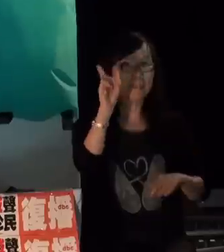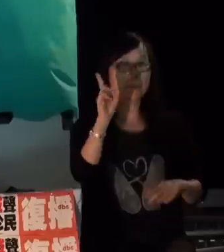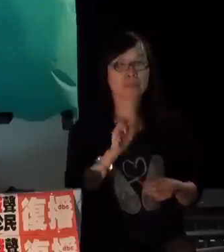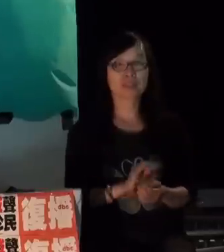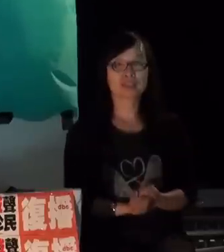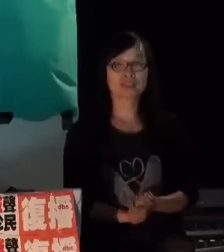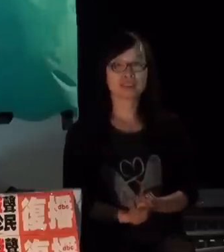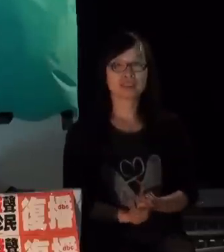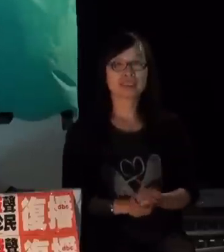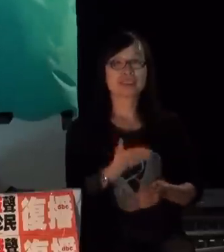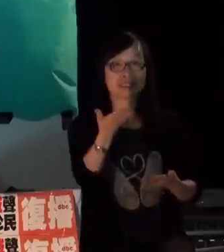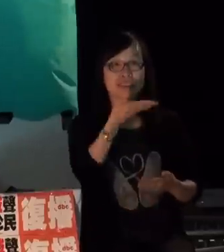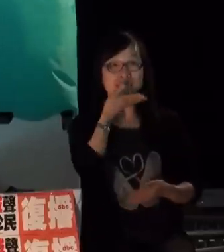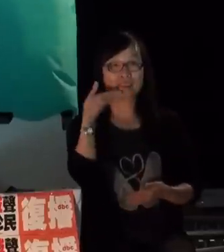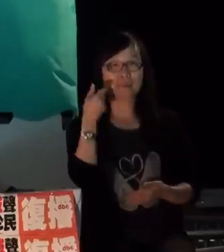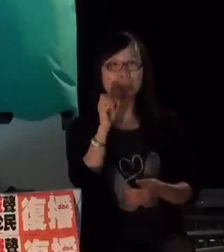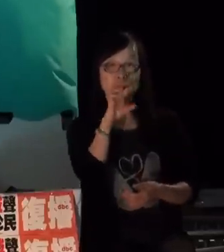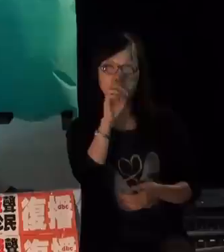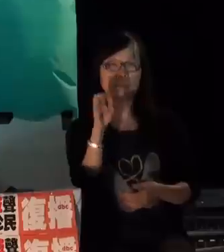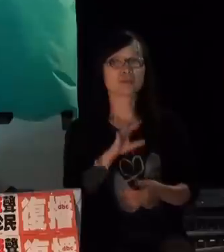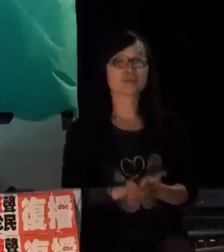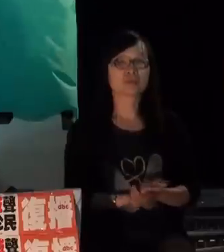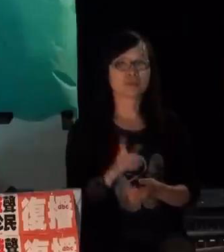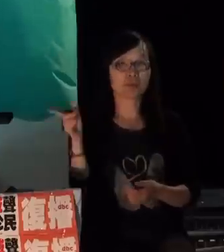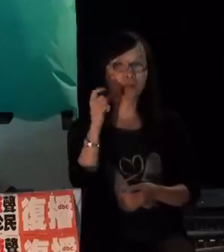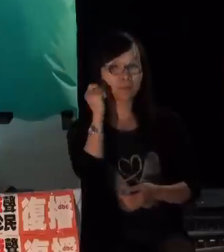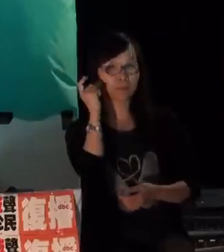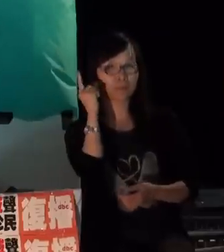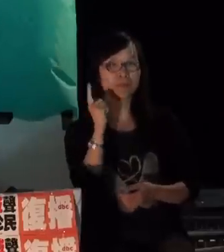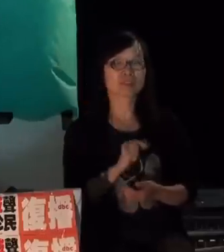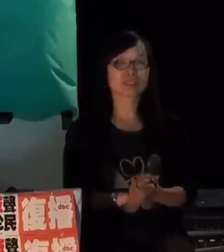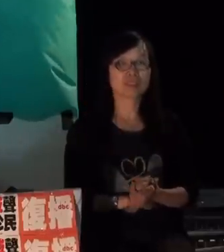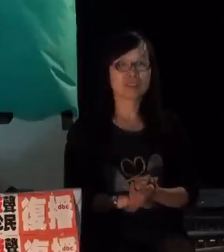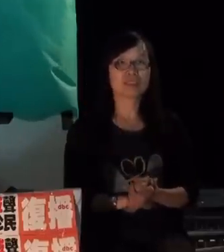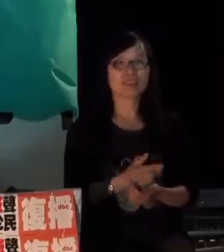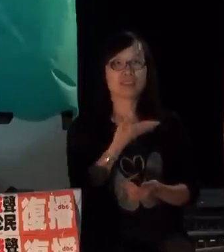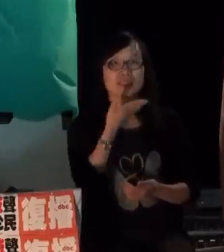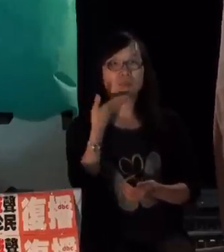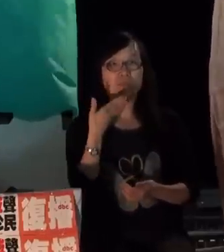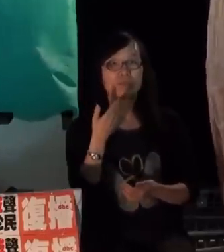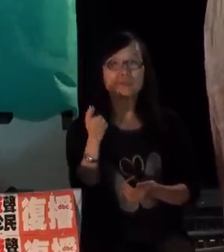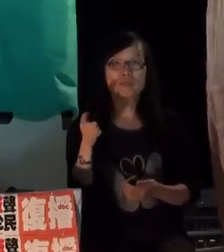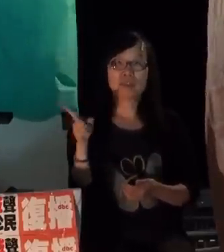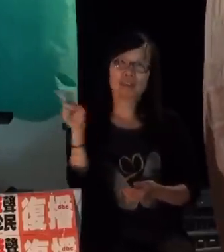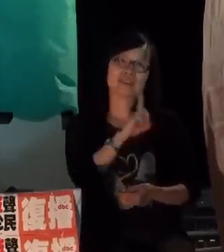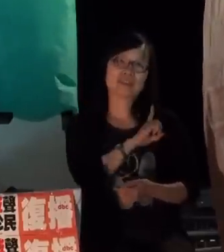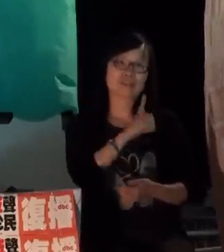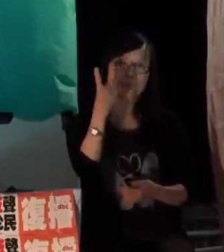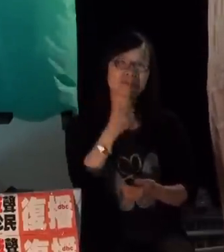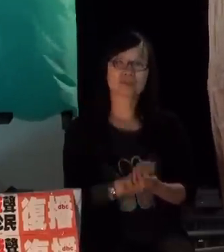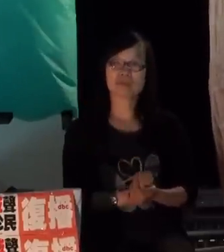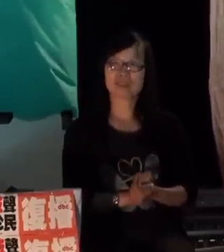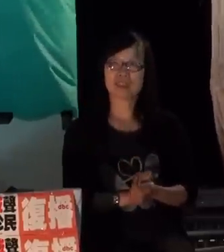翻今朝嘅嘢，係咪？ 今朝啊， 今朝精彩喎，係咪啊？ 好多嘢今朝。 嗱，我哋又 KO 咗一條友喎，係嘛？